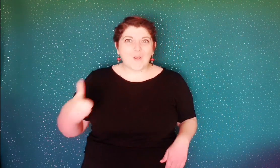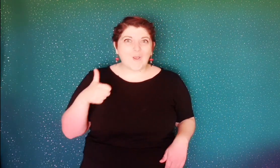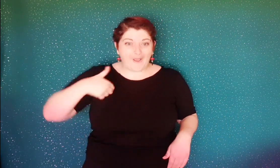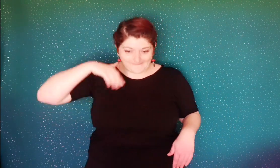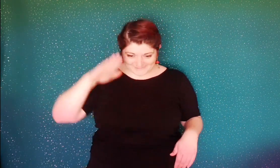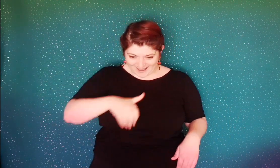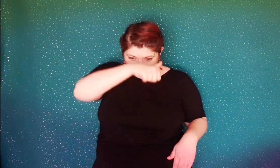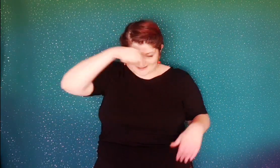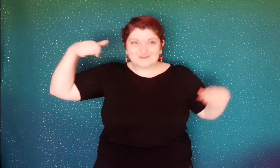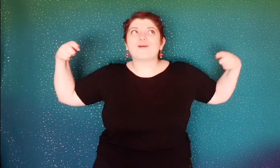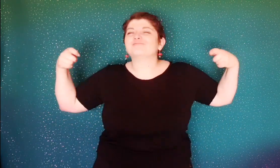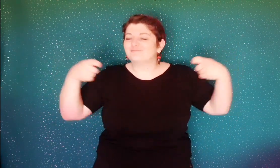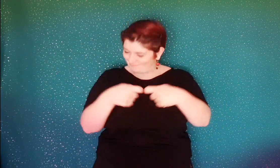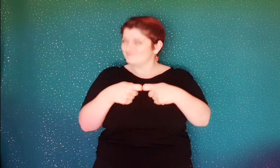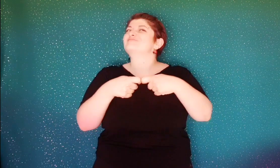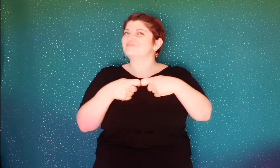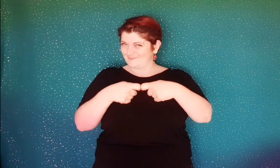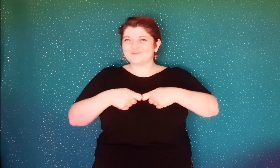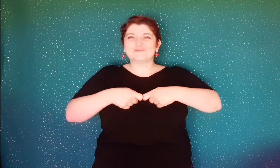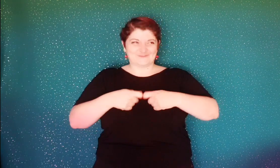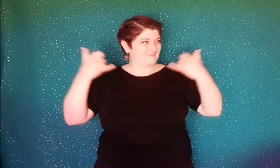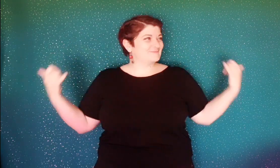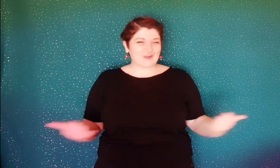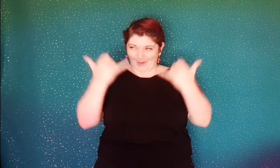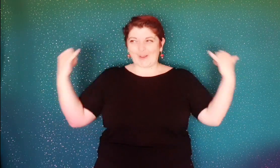C'est terriblement amusant, une maison de petit garçon.